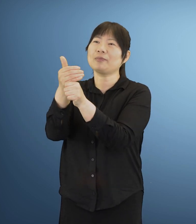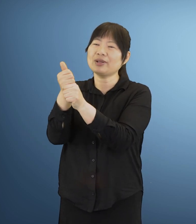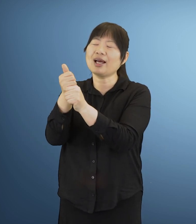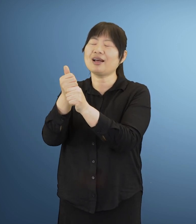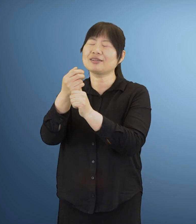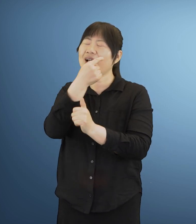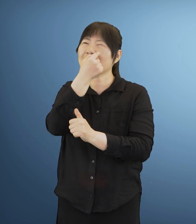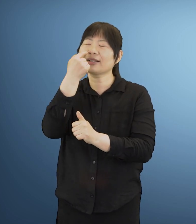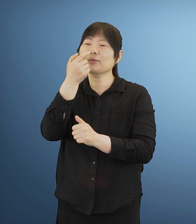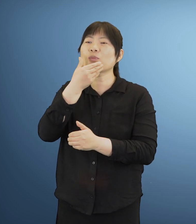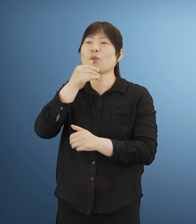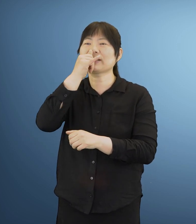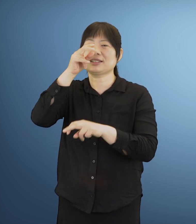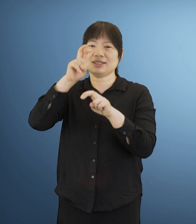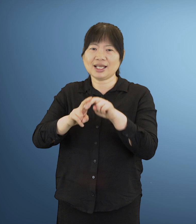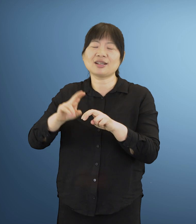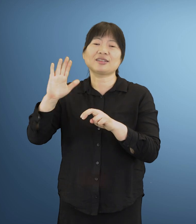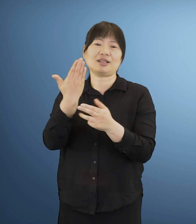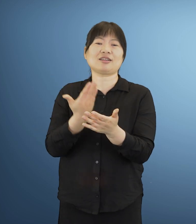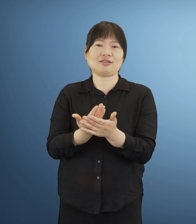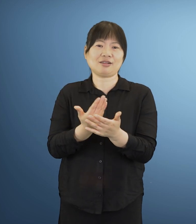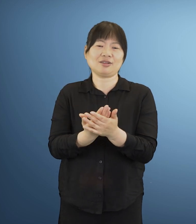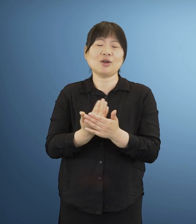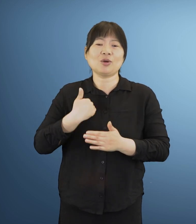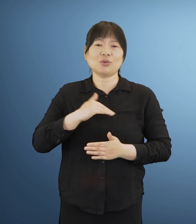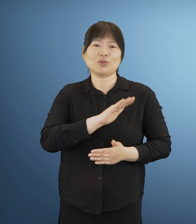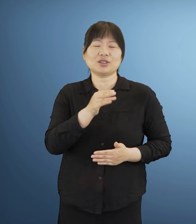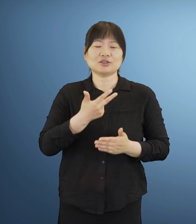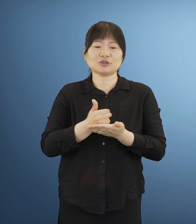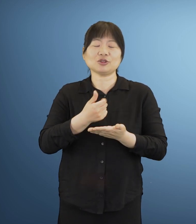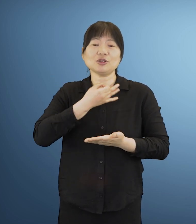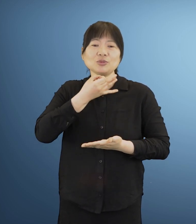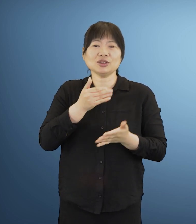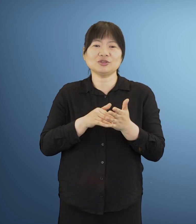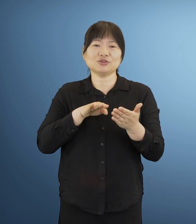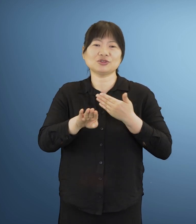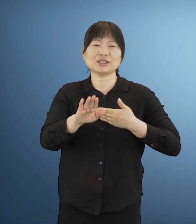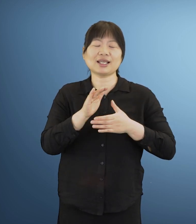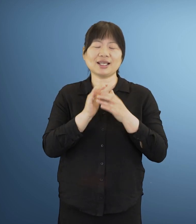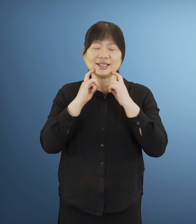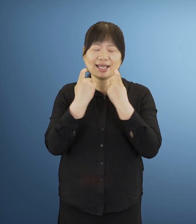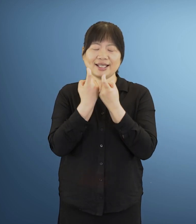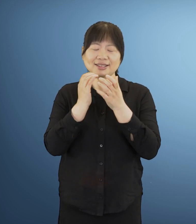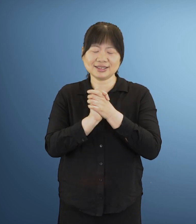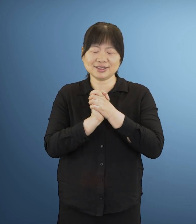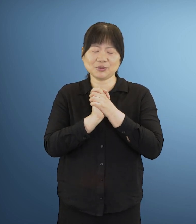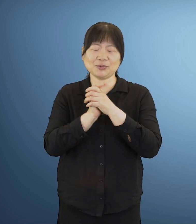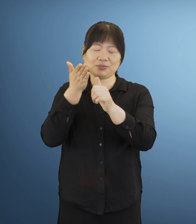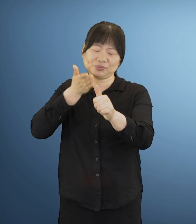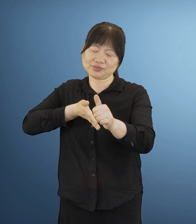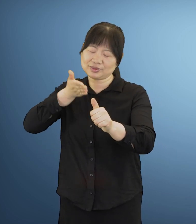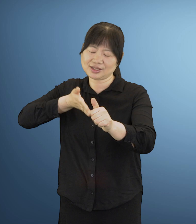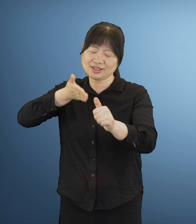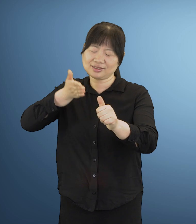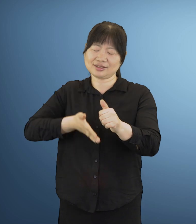확인하는 복된 자리가 되게 하여 주시옵소서. 우리 한번 주여 부른 다음에 기도합니다. 주여